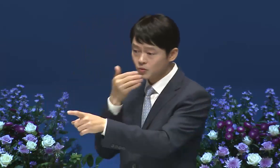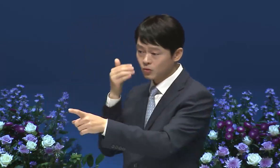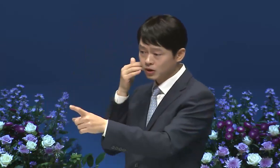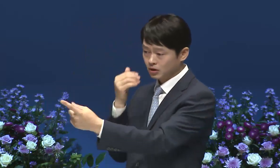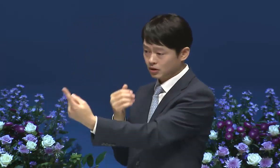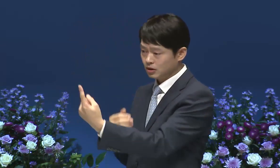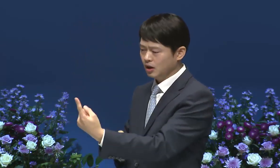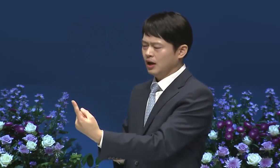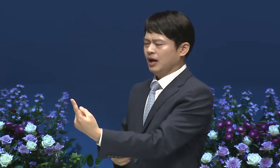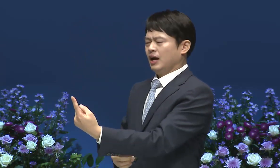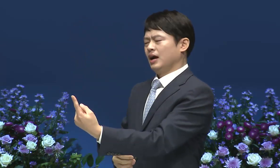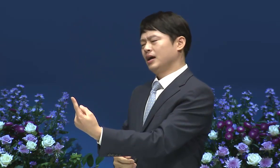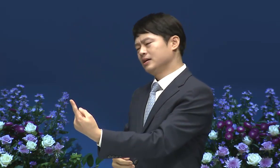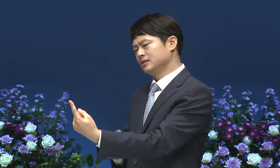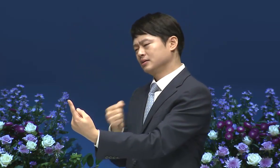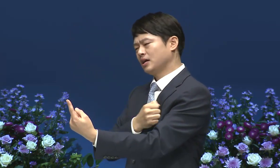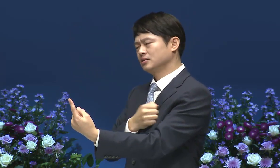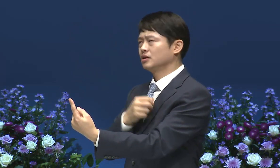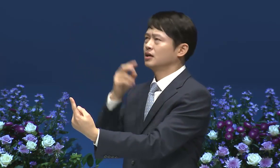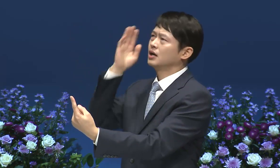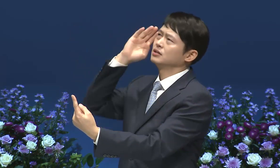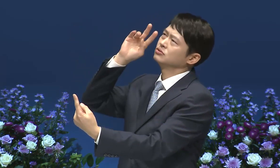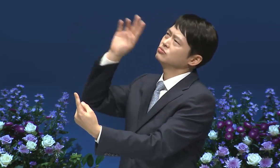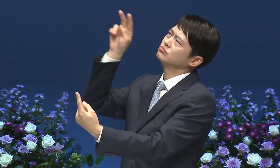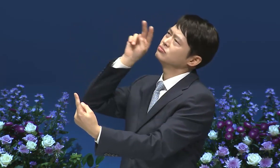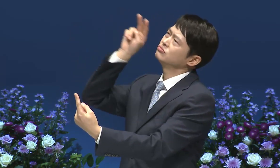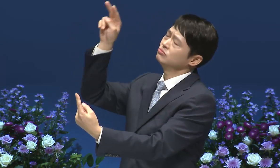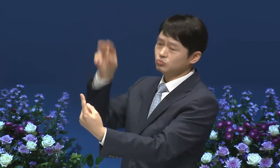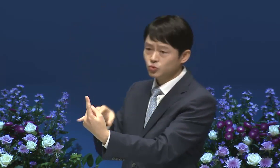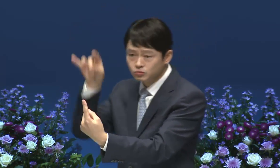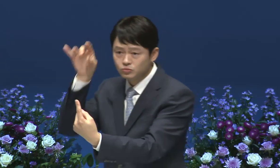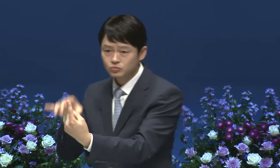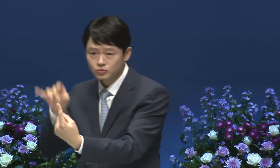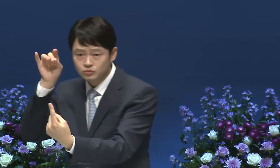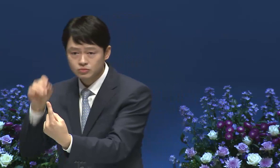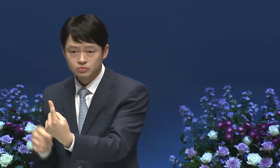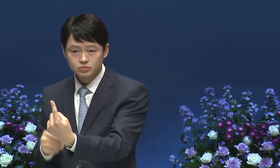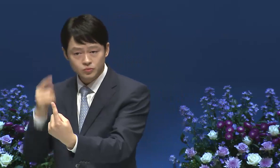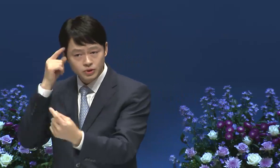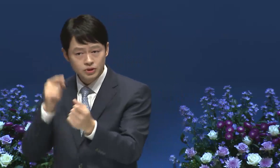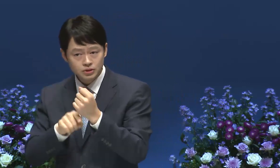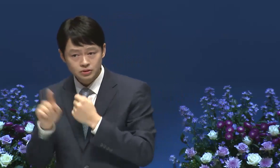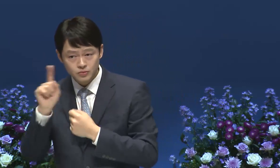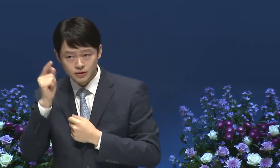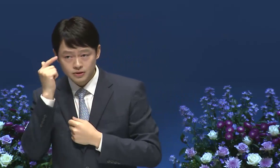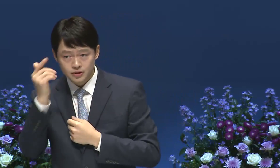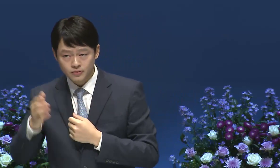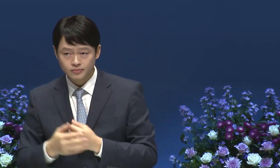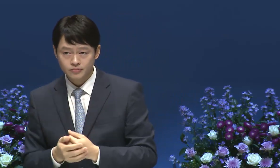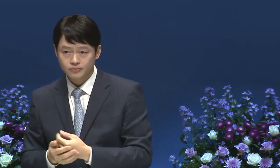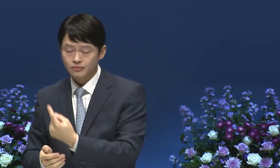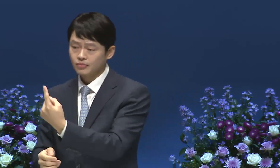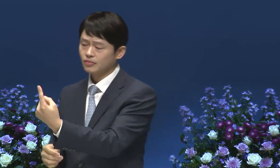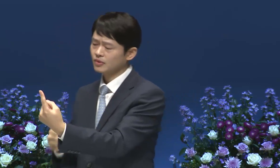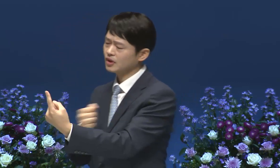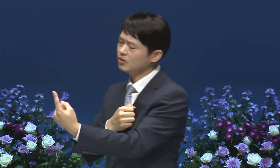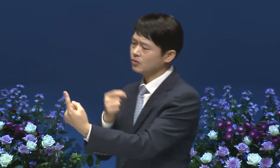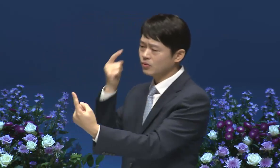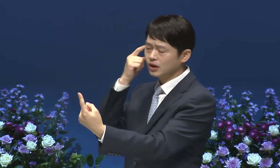말씀으로 명하셔서 그 모든 장애인들을 고쳤습니다. 근데 왜 하필 농인을 보고선 탄식을 하셨을까요? 왜